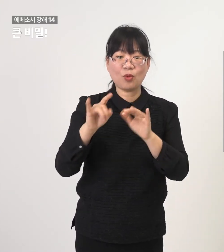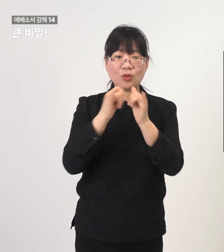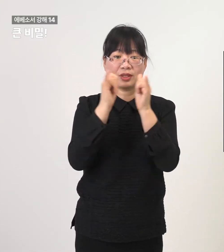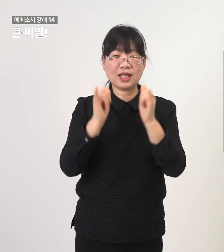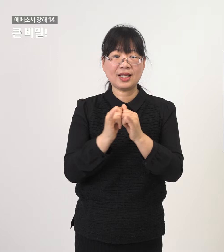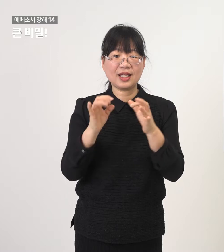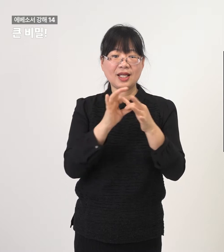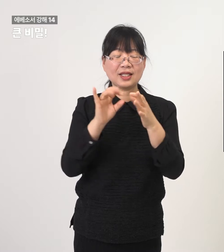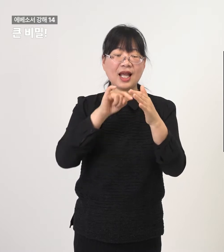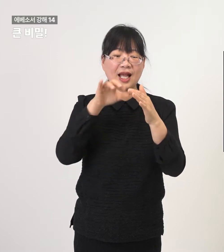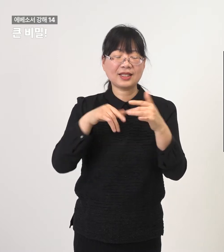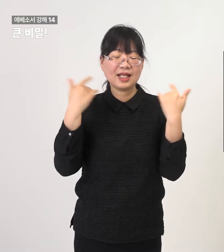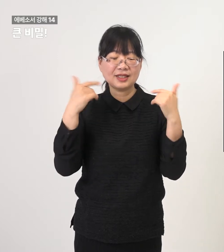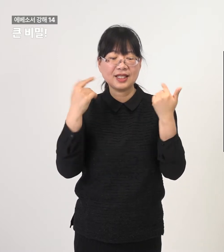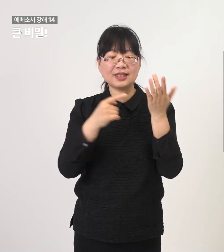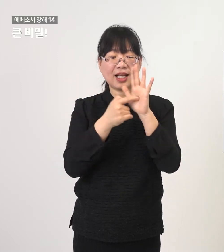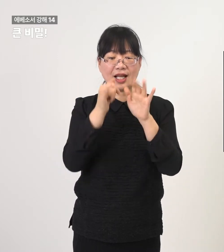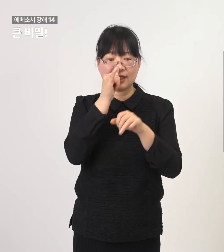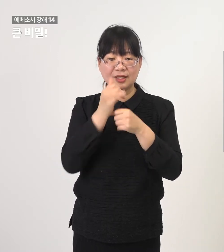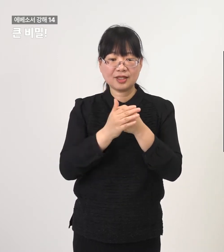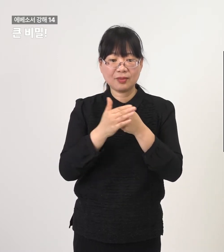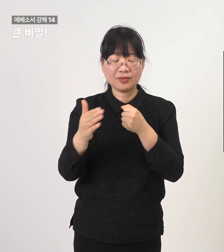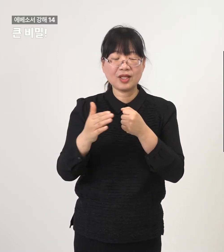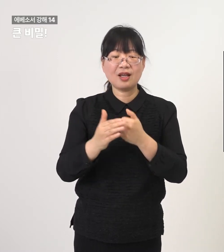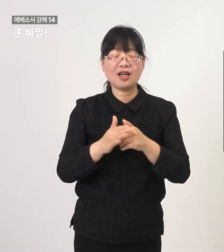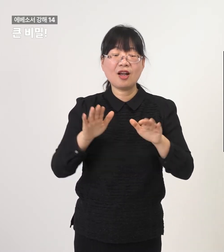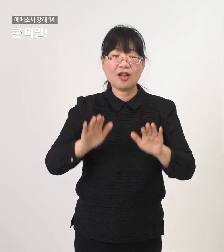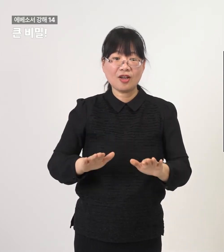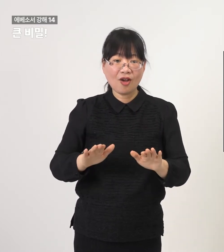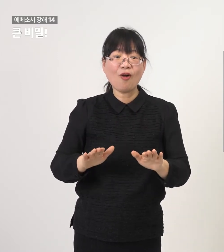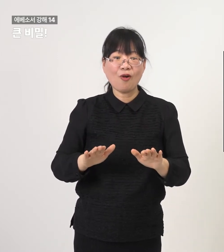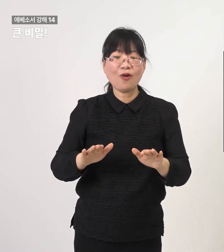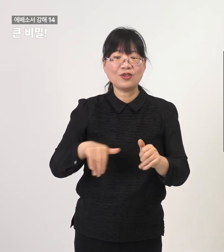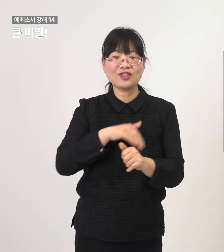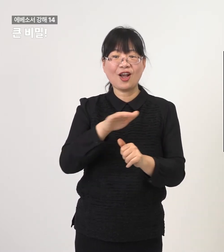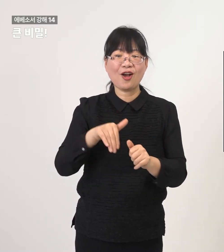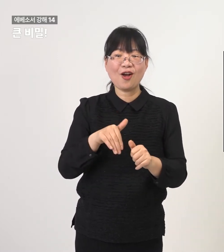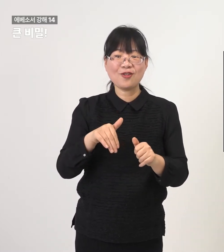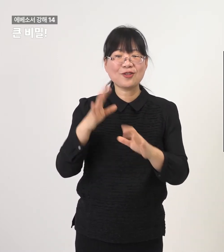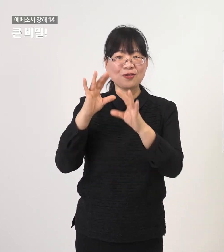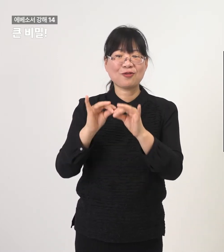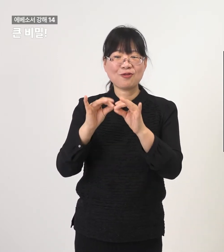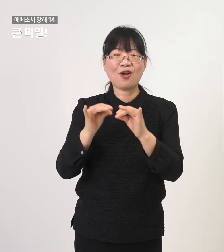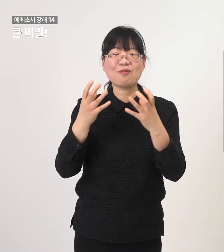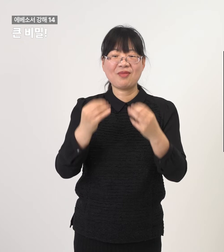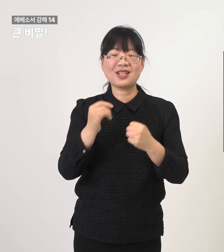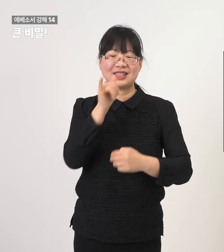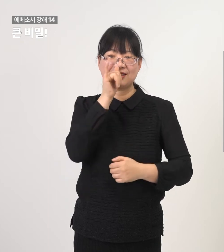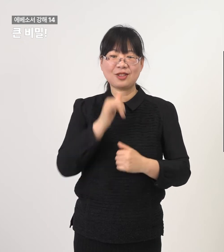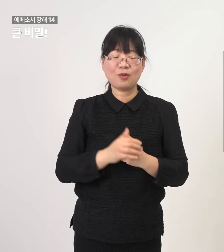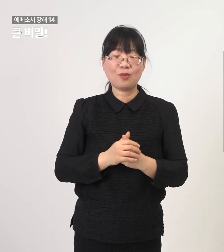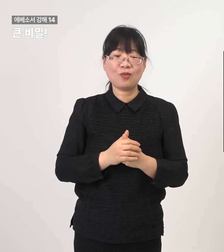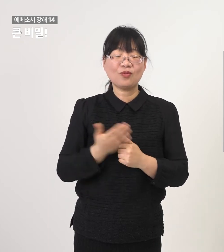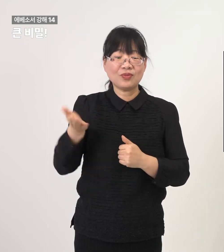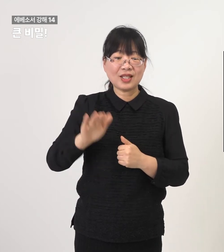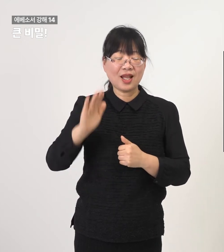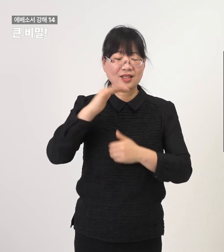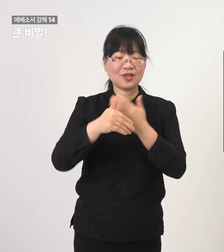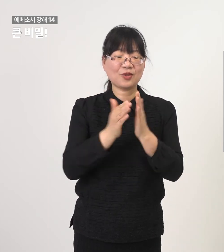속의 일상이거든요. 그 관계만큼 현실적인 얘기가 어디 있어요? 여러분, 성경은